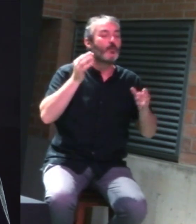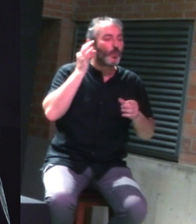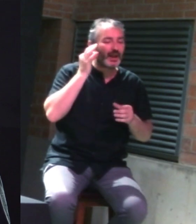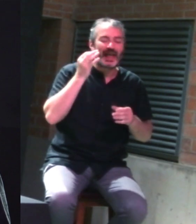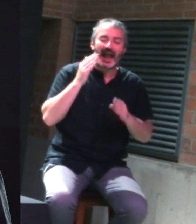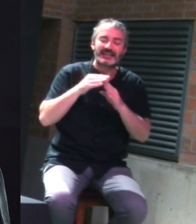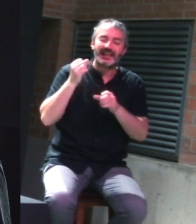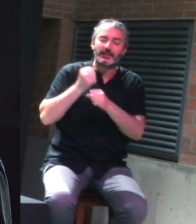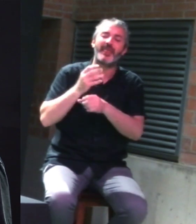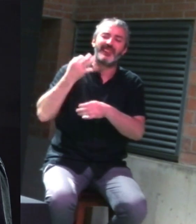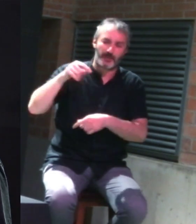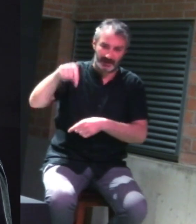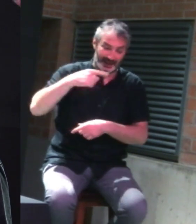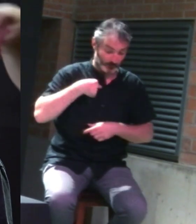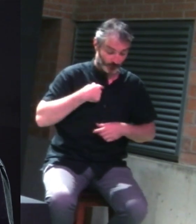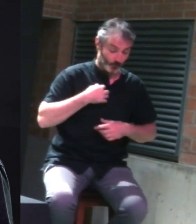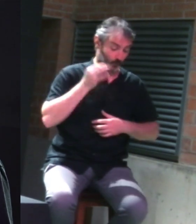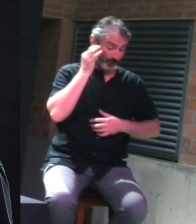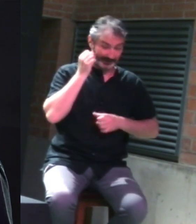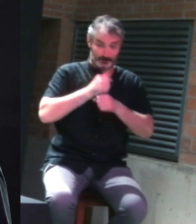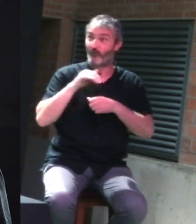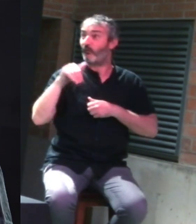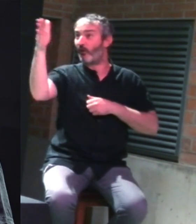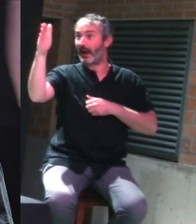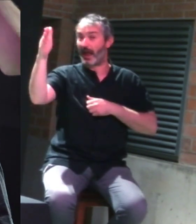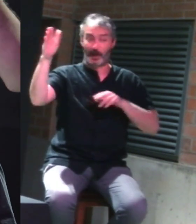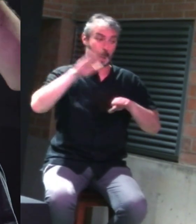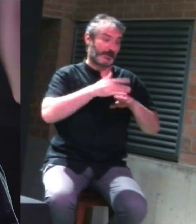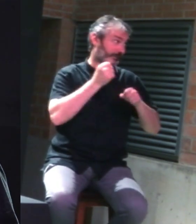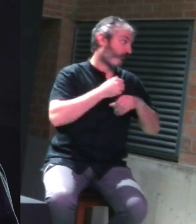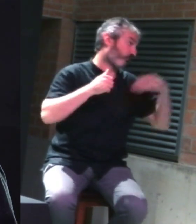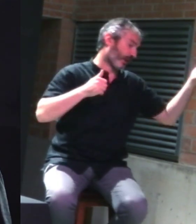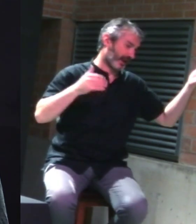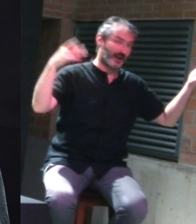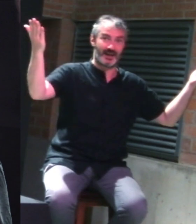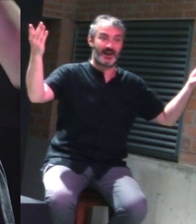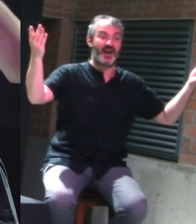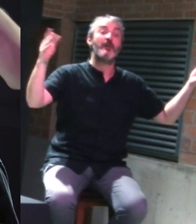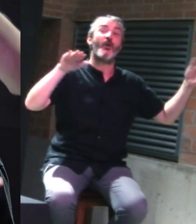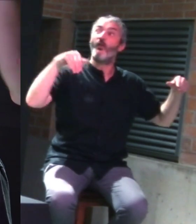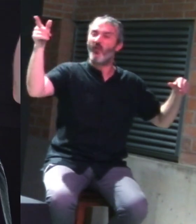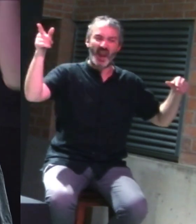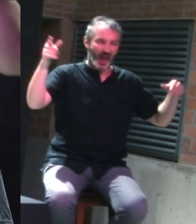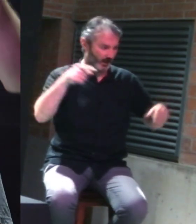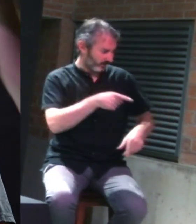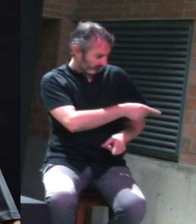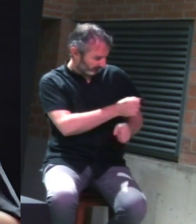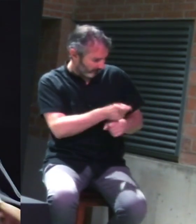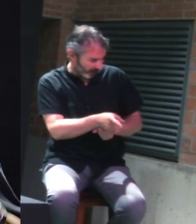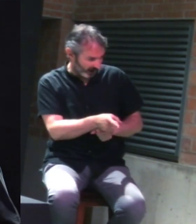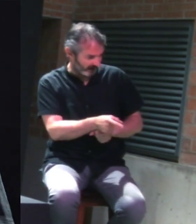extradoméstico. Es decir, las mujeres que trabajaban fuera de casa no eran bien vistas, se las presionaba